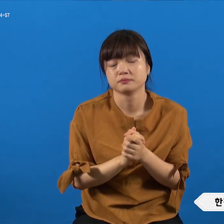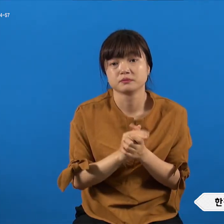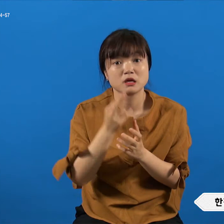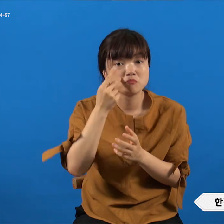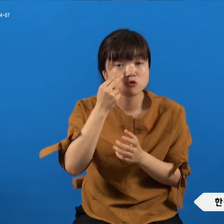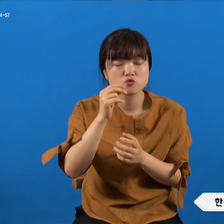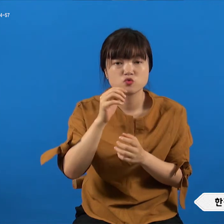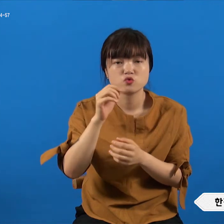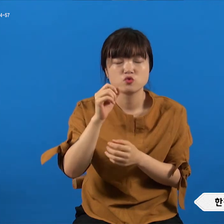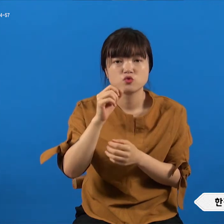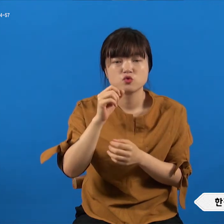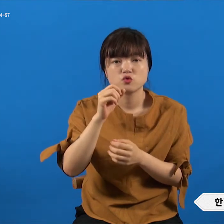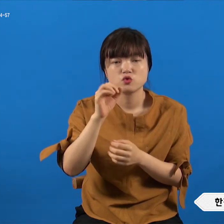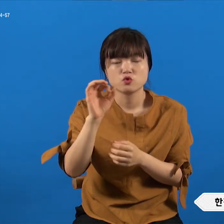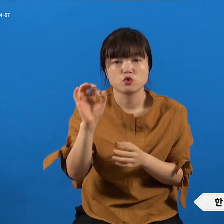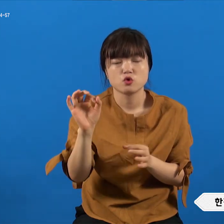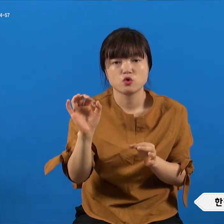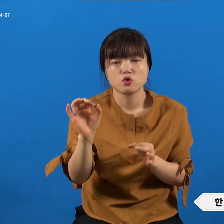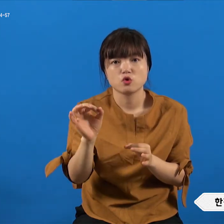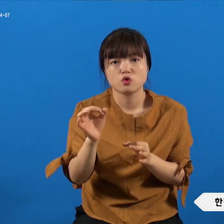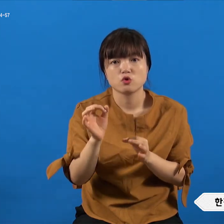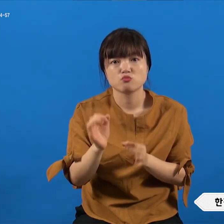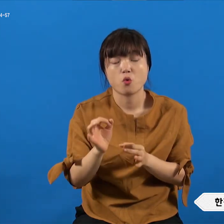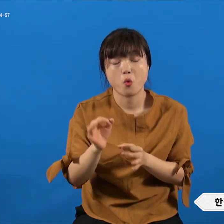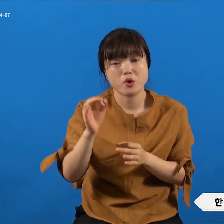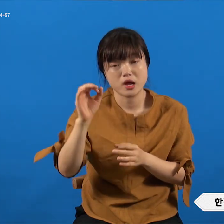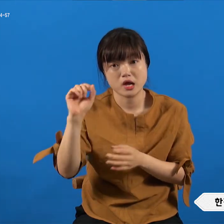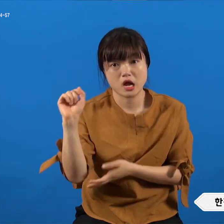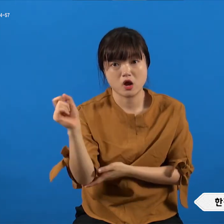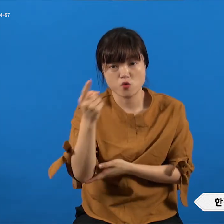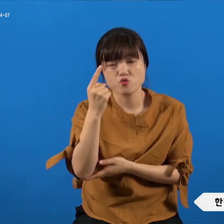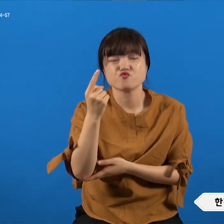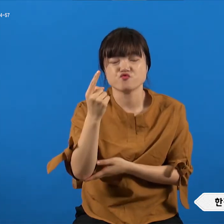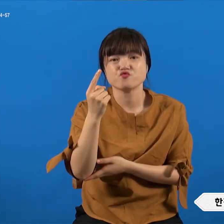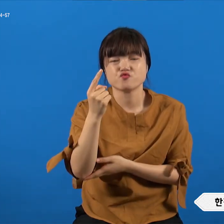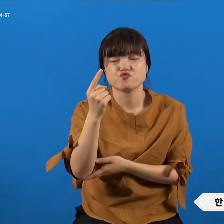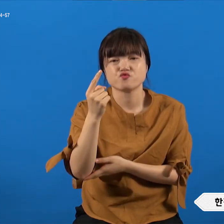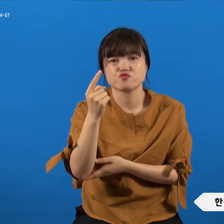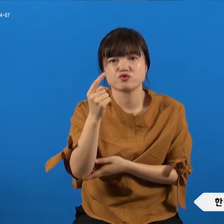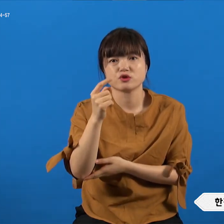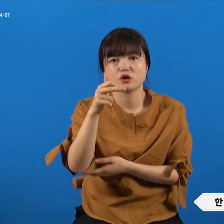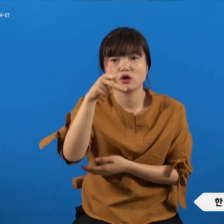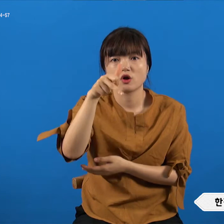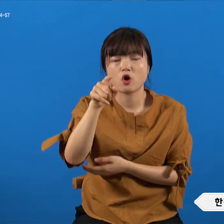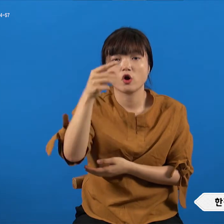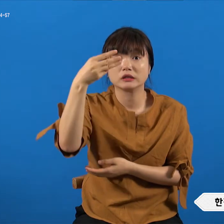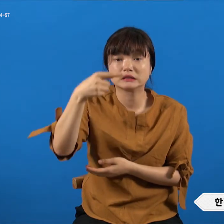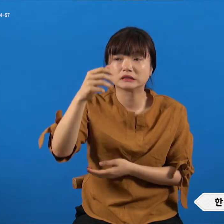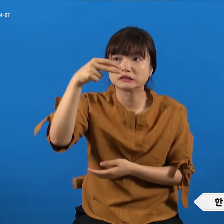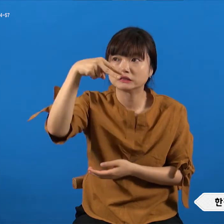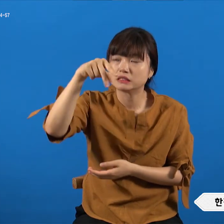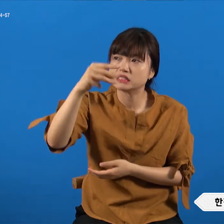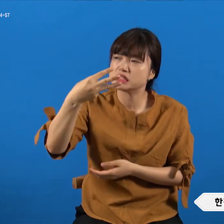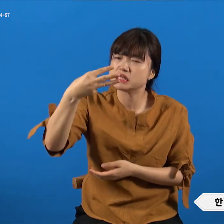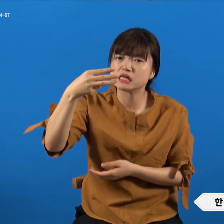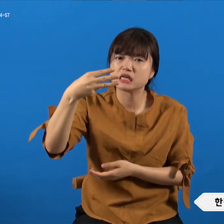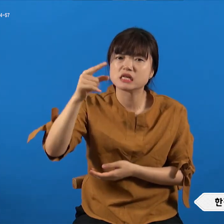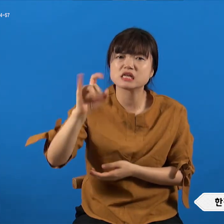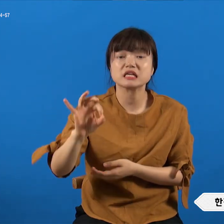미국 프로야구 월드 시리즈에서 애리조나를 우승으로 이끈 사람이 커트 실링이라고 하는